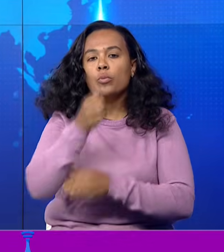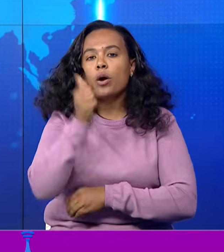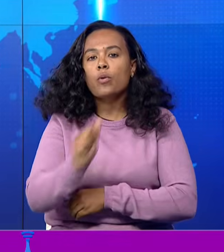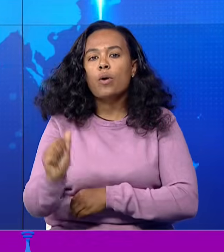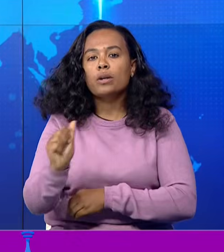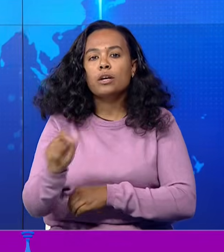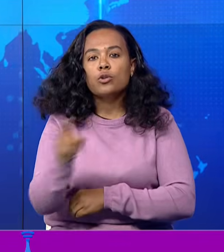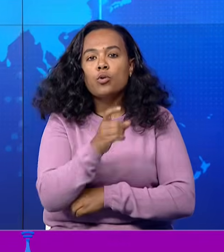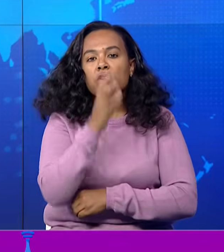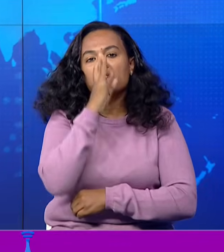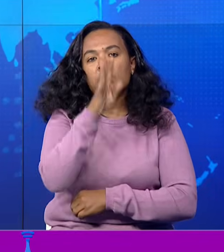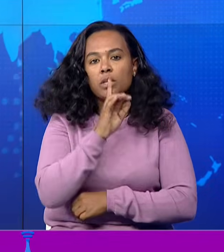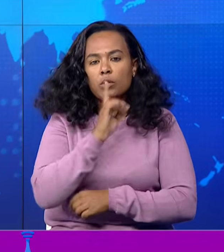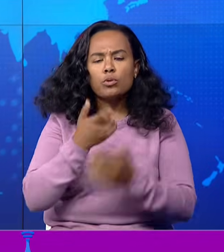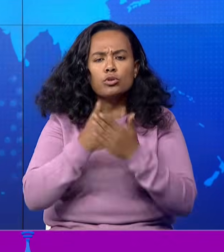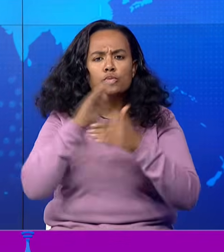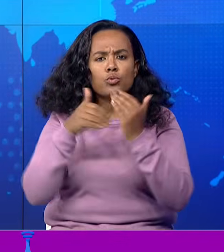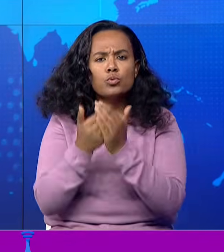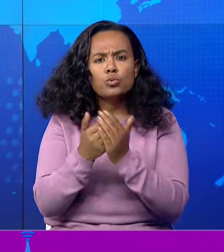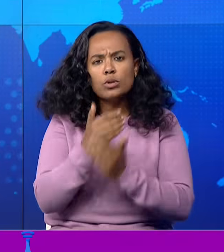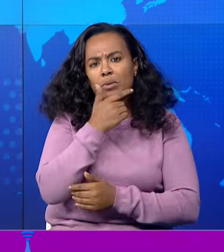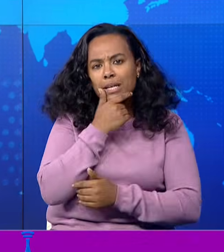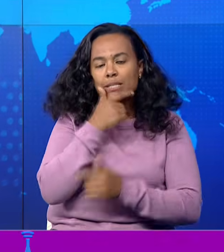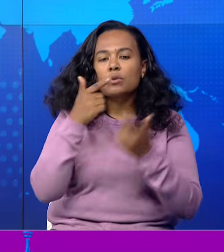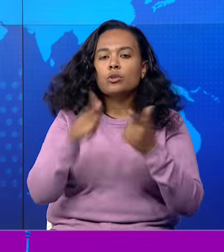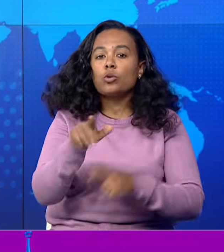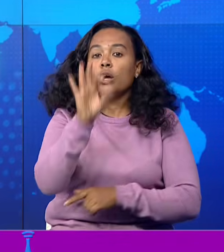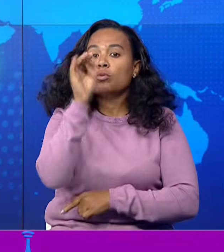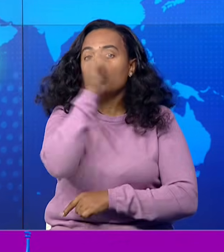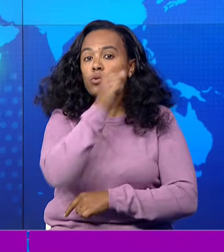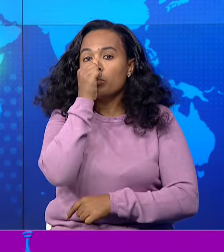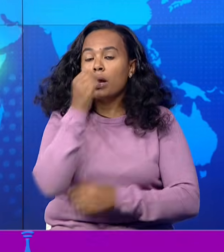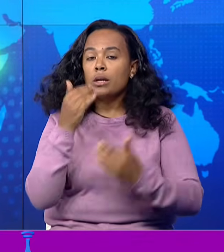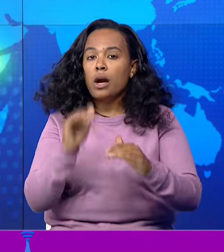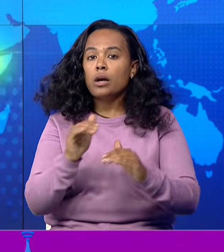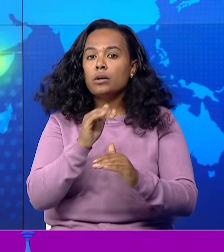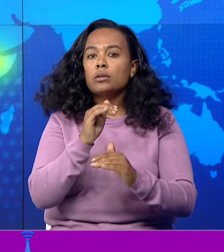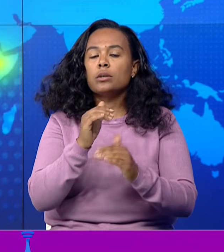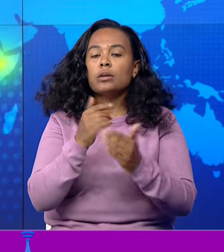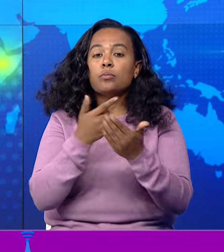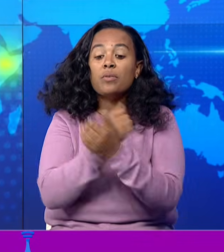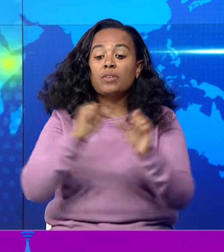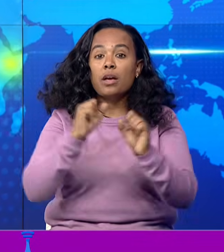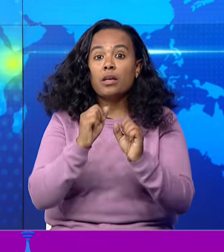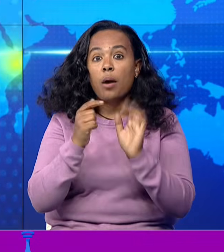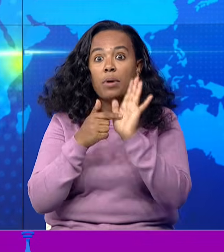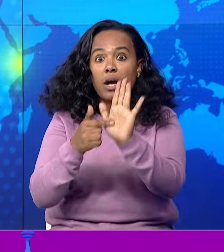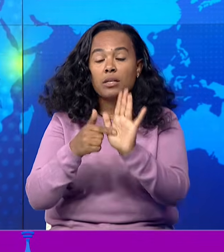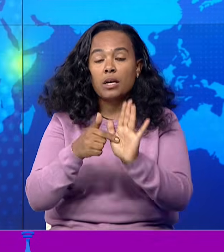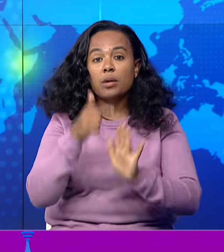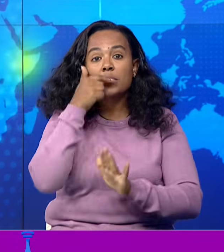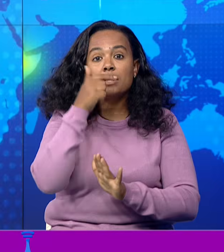መሰረት እየተፈጠረ ነው። እነዚህን ሁሉ ለመታዘብ እድሉን ያገኙ የኢትዮጵያን ያህል ያለውን የሆነ መፍትሄ ያመላከት የለም